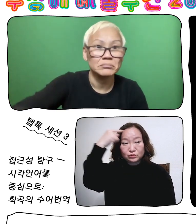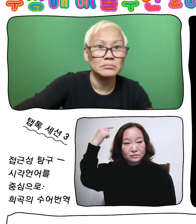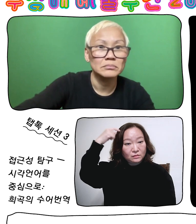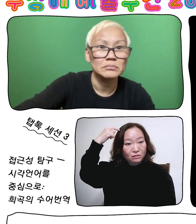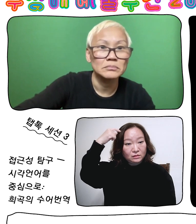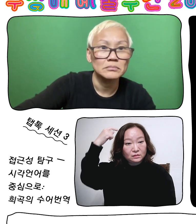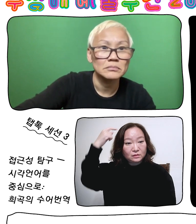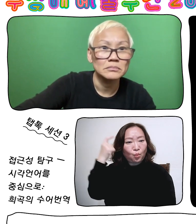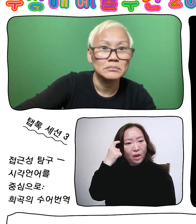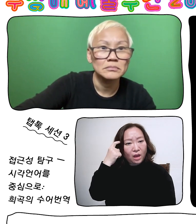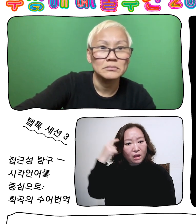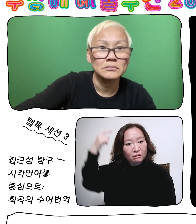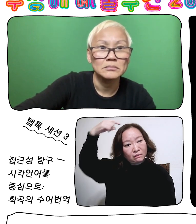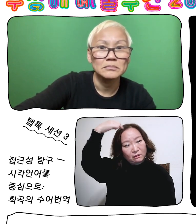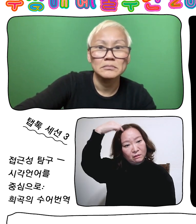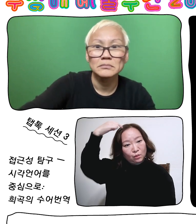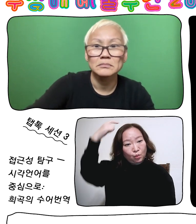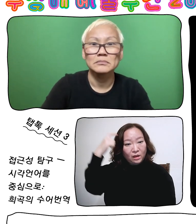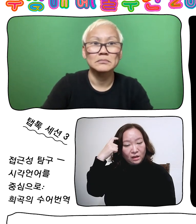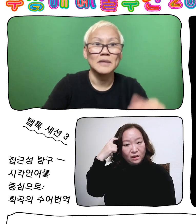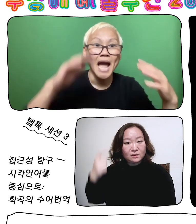위쪽인데요.